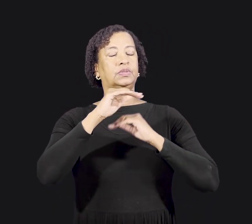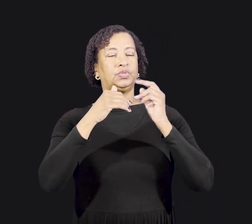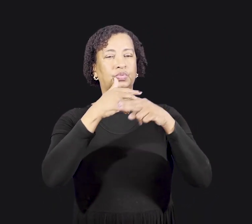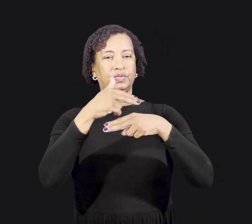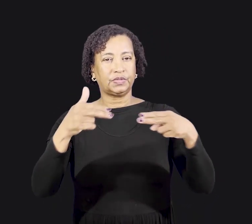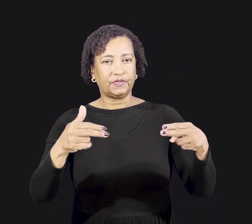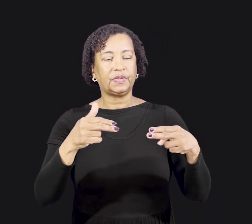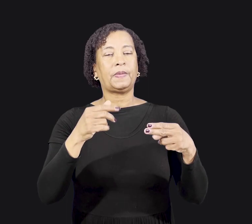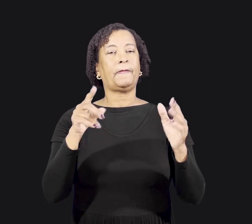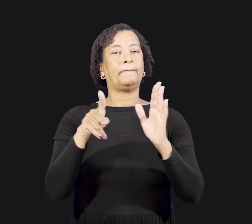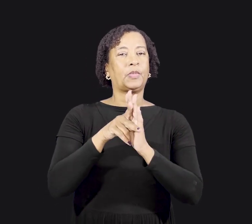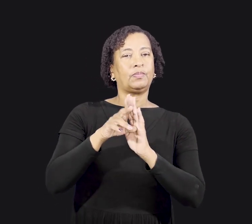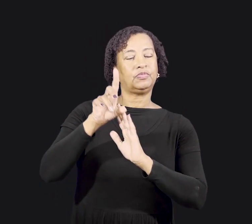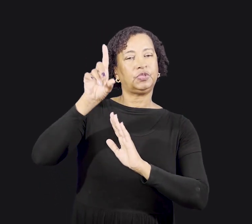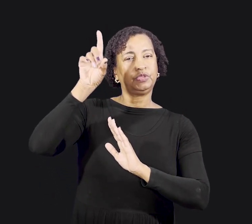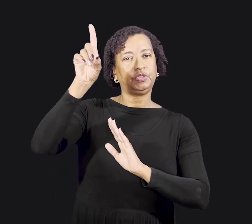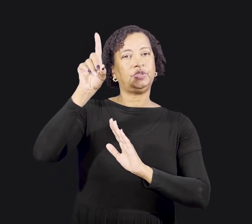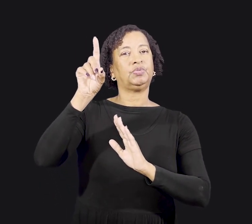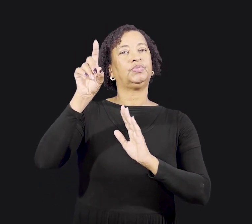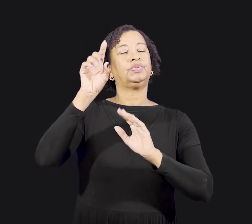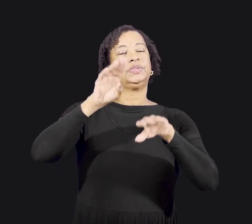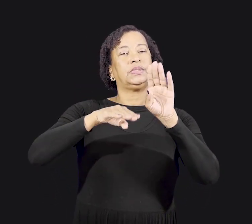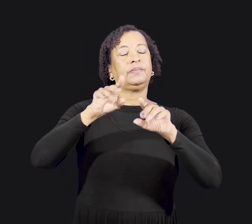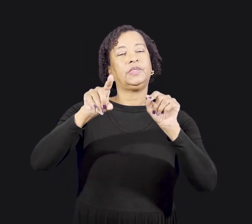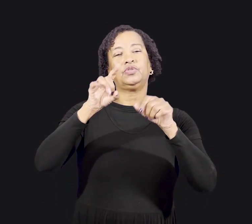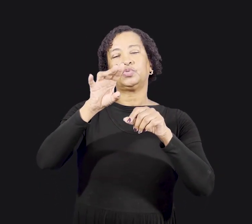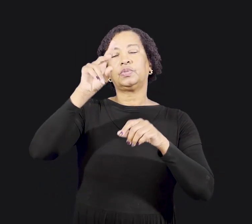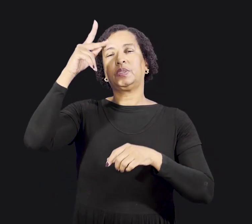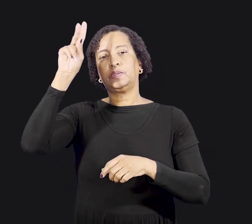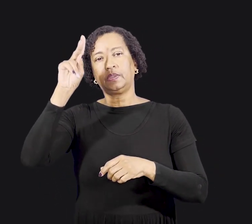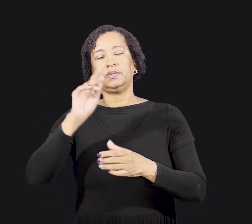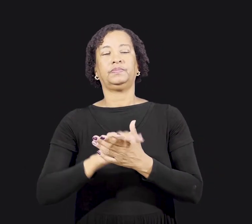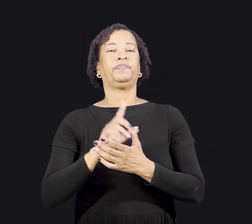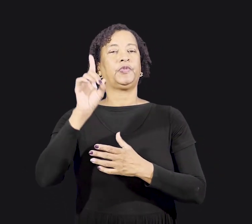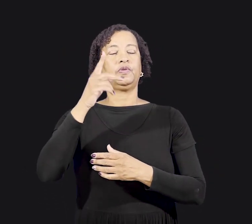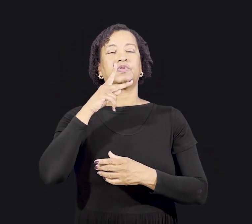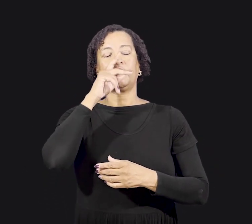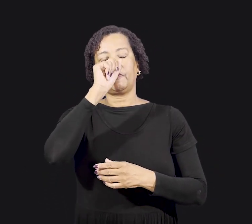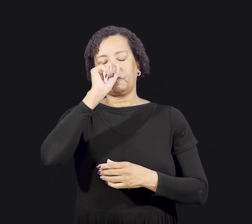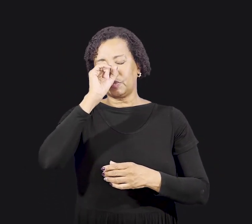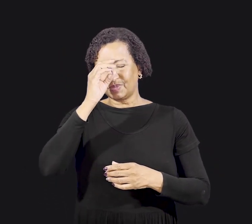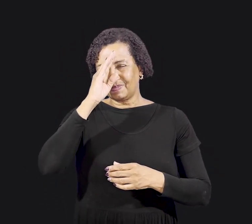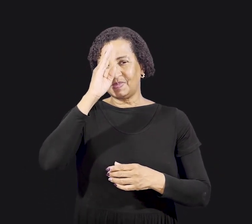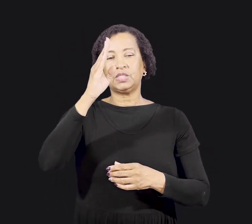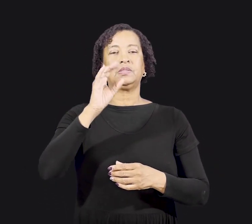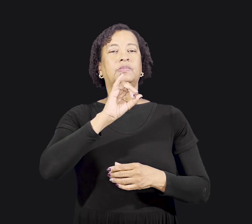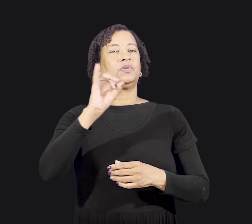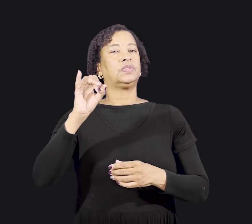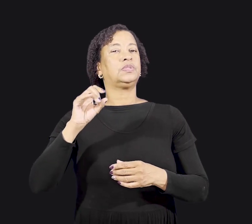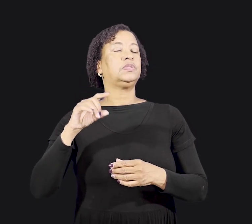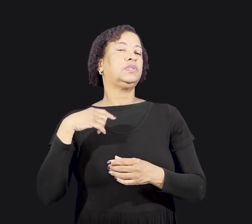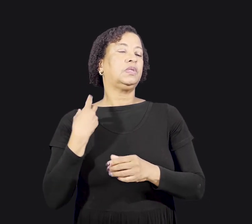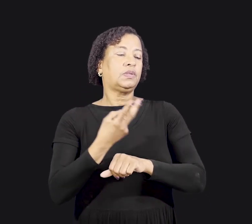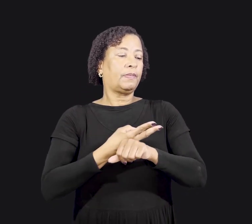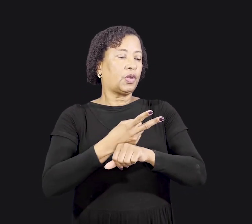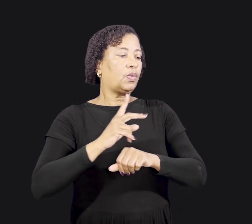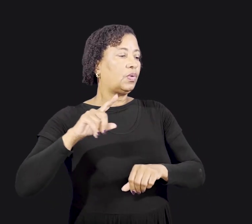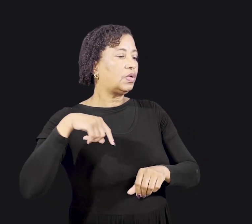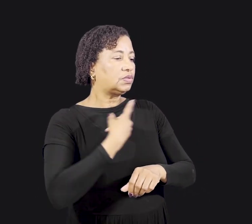e depende exclusivamente dele. Deus é a força motriz, vamos dizer. Se ele não estivesse nos procurando, nós nunca